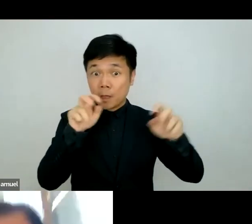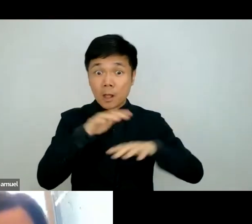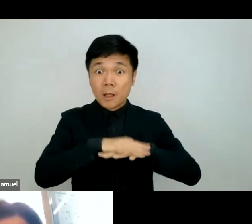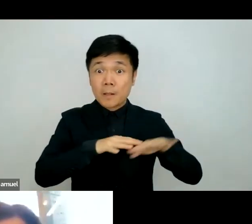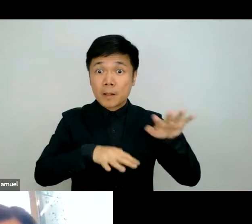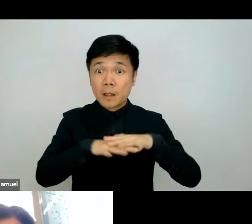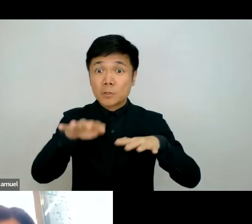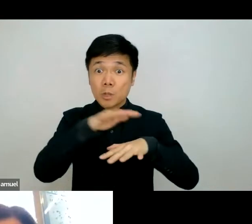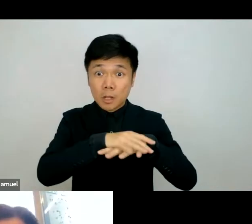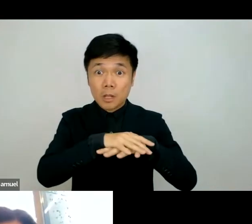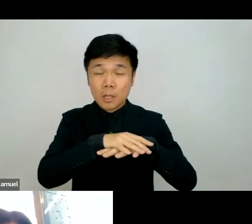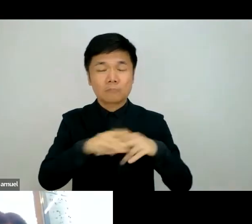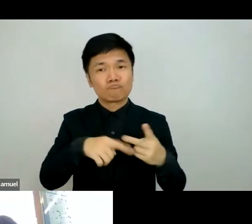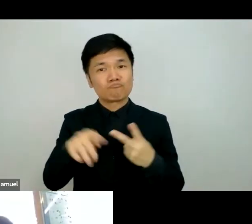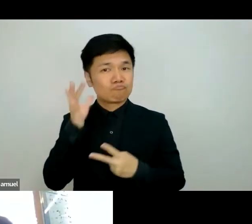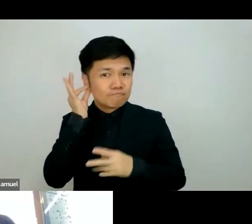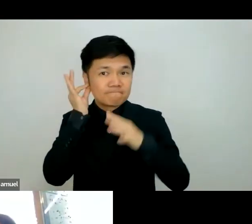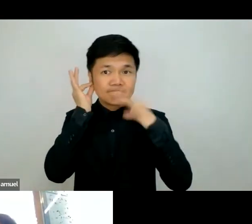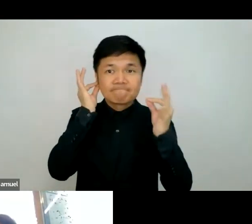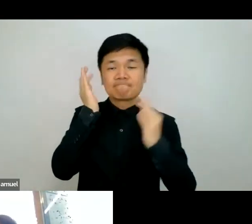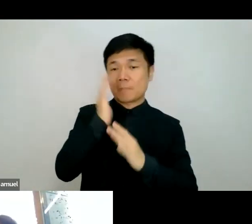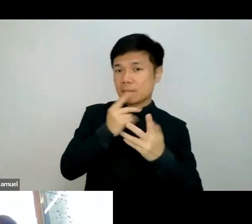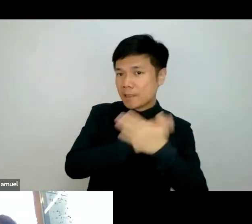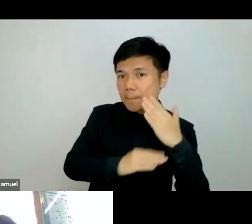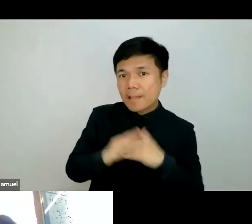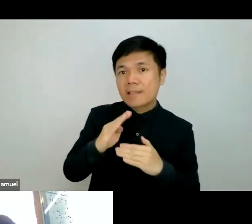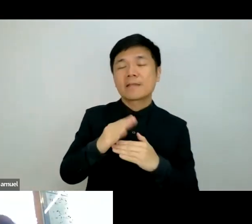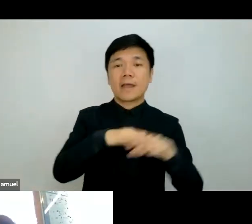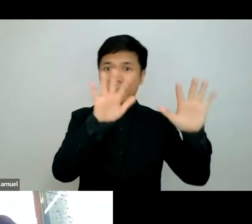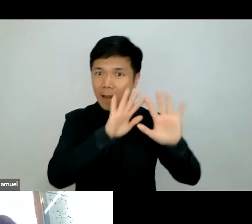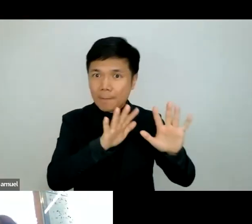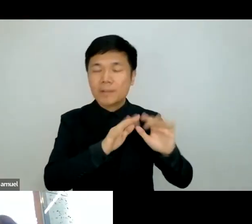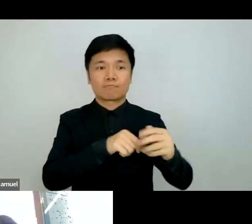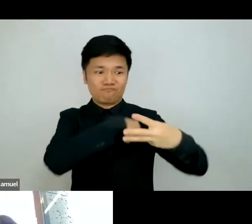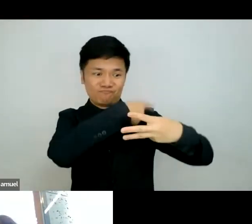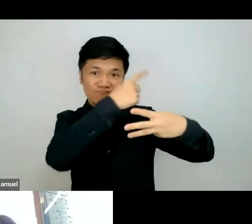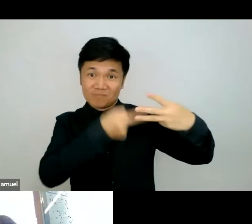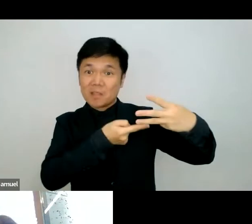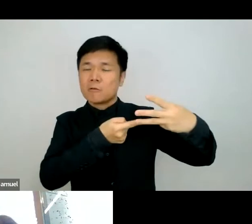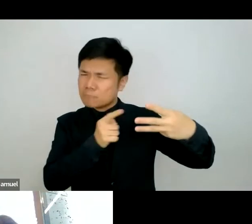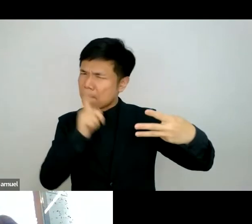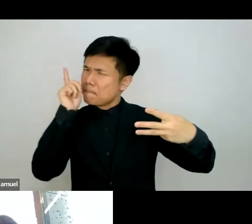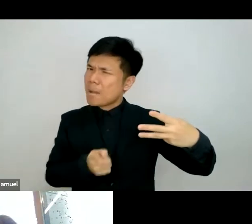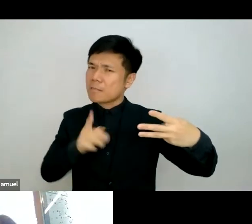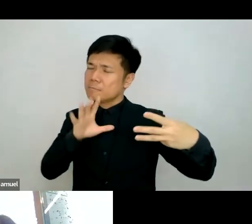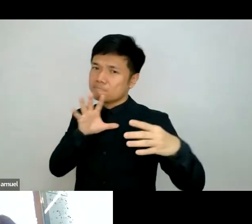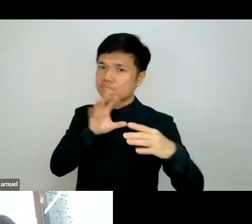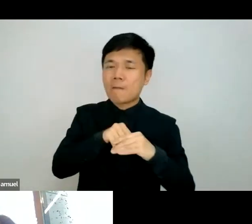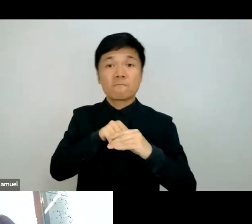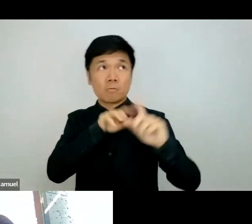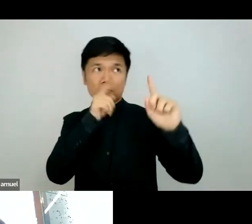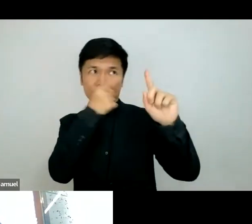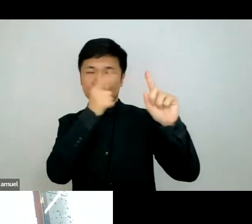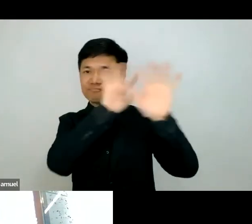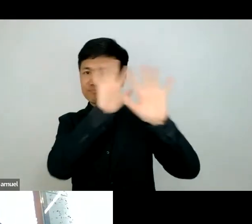voir l'intersection entre le genre, le handicap et le changement climatique. Et